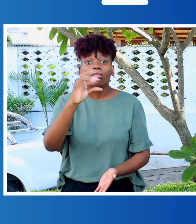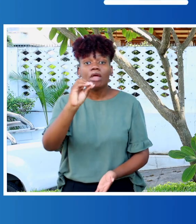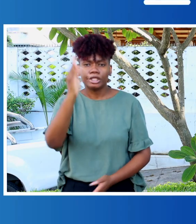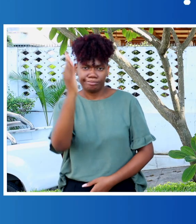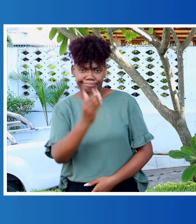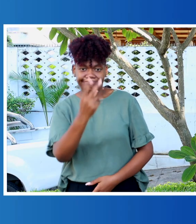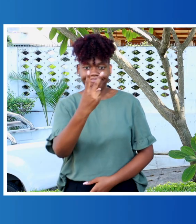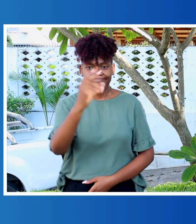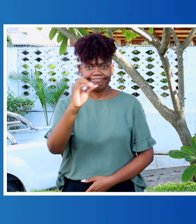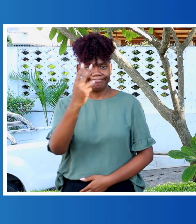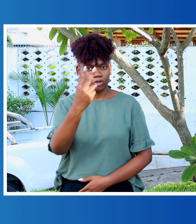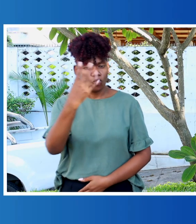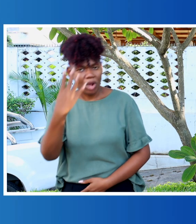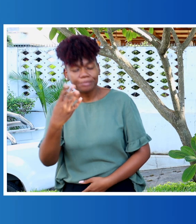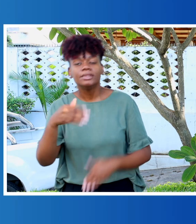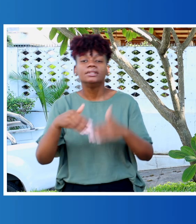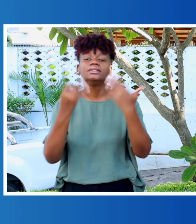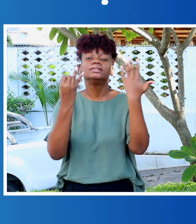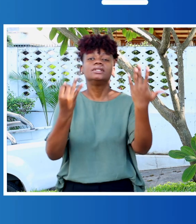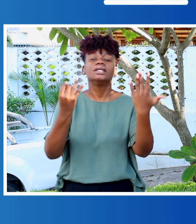O governo aprovou o regulamento da Lei nº